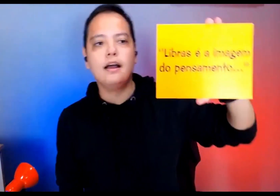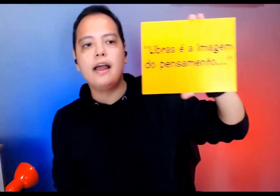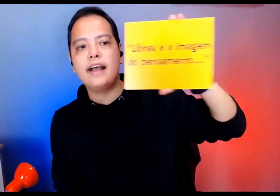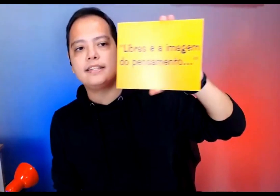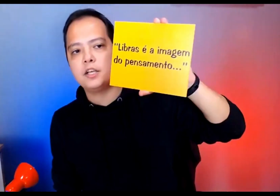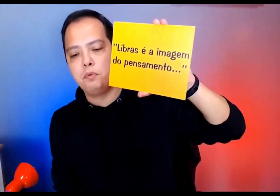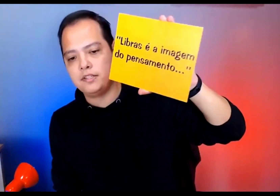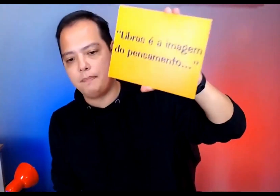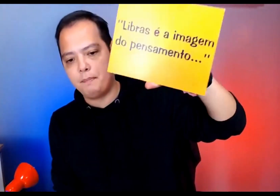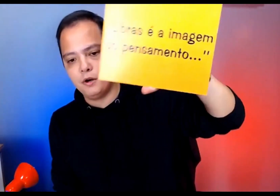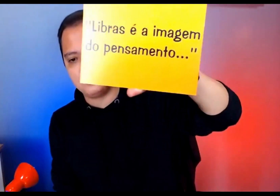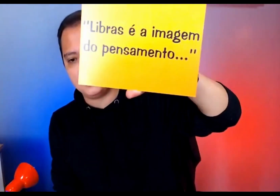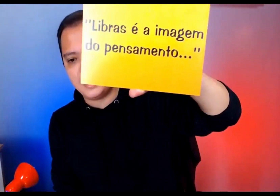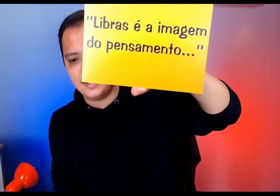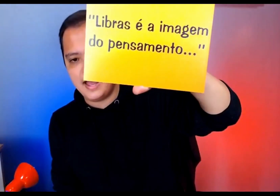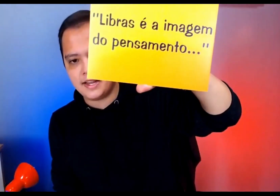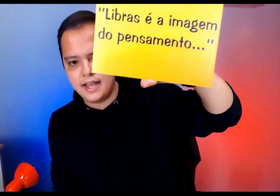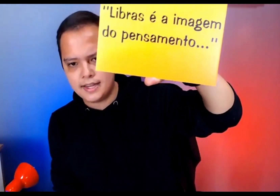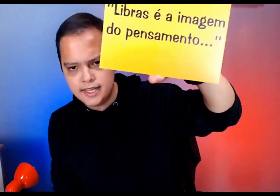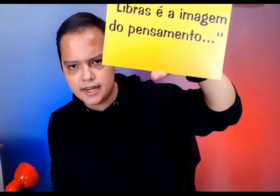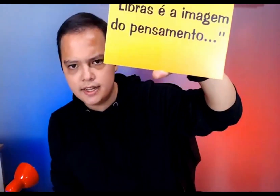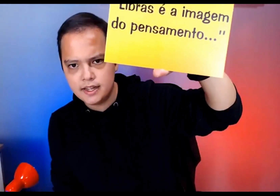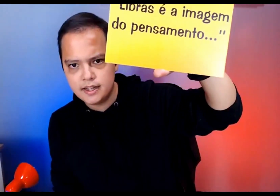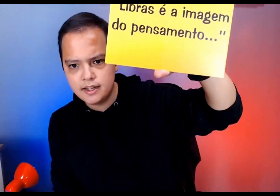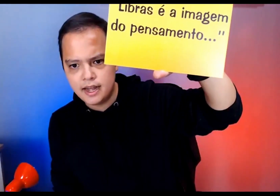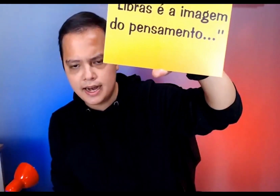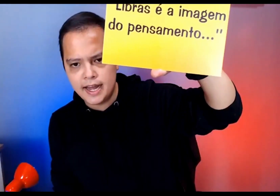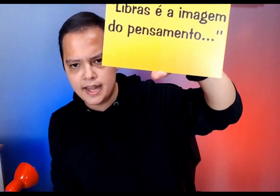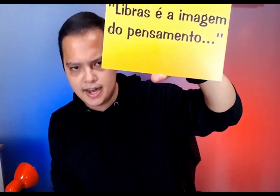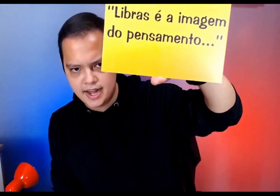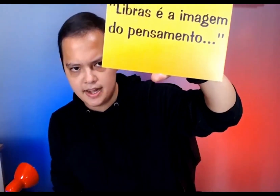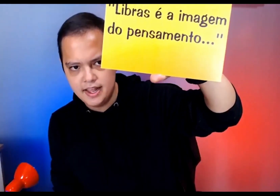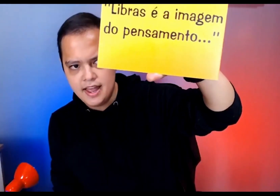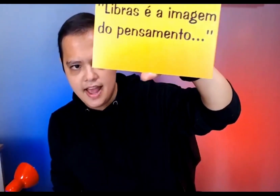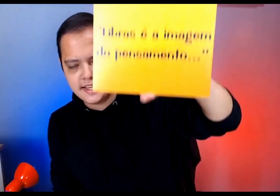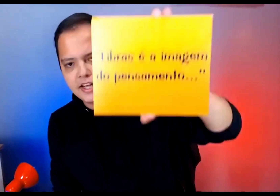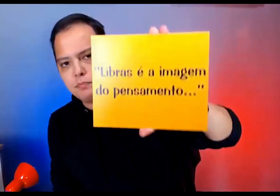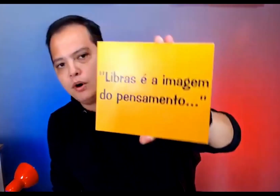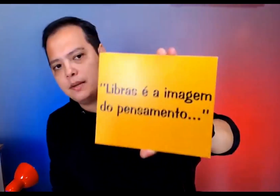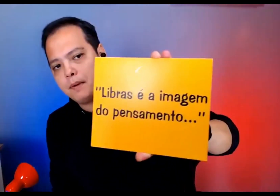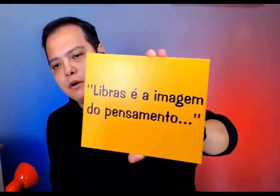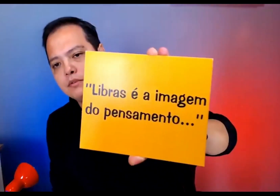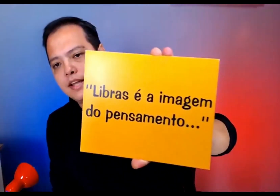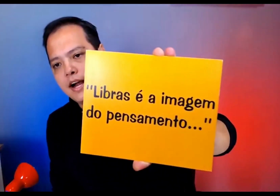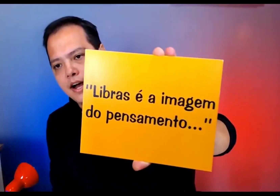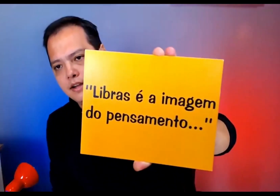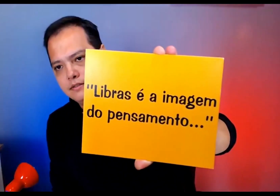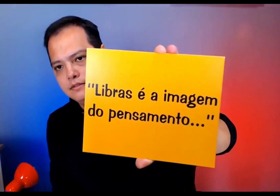essa é a resposta para a pergunta da... É a Kira, né? A Kari, né? Essa é a resposta para a pergunta da Akari. Como é